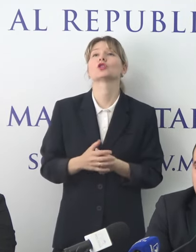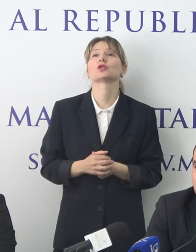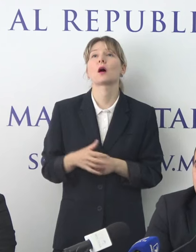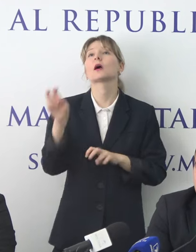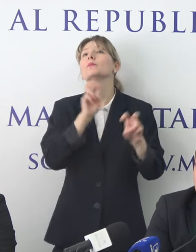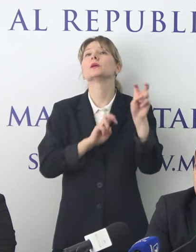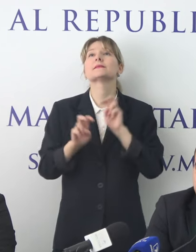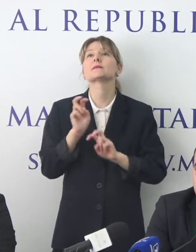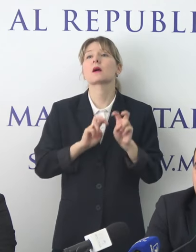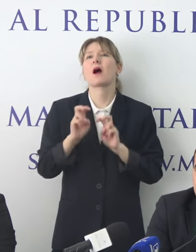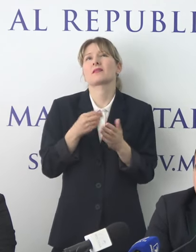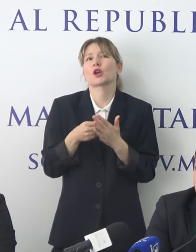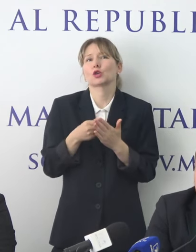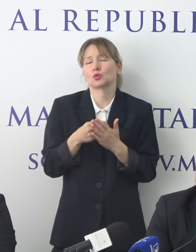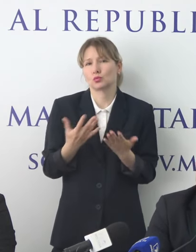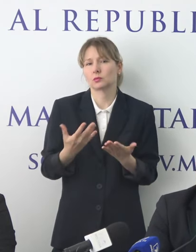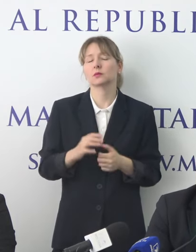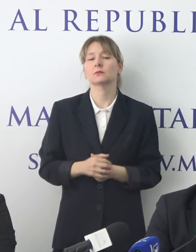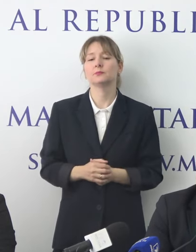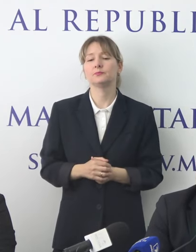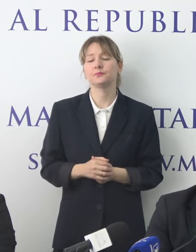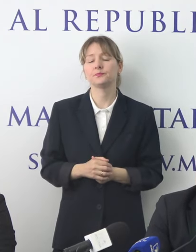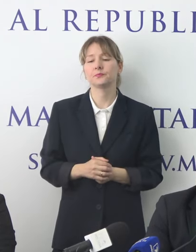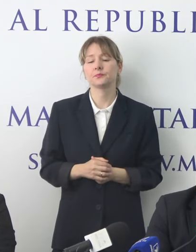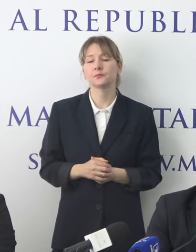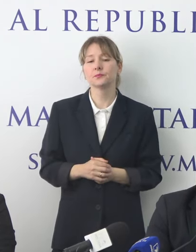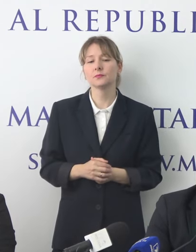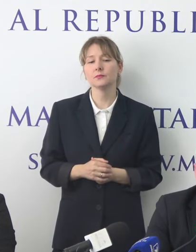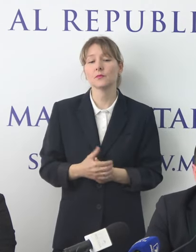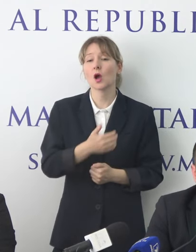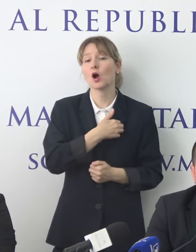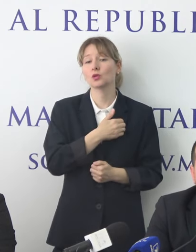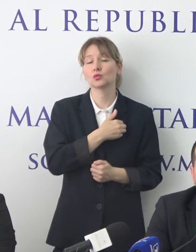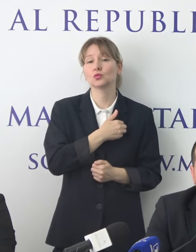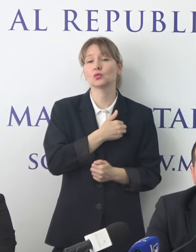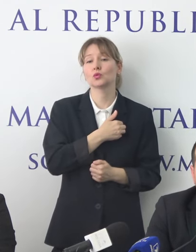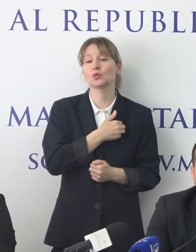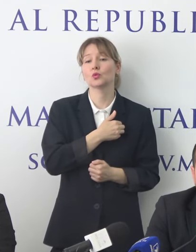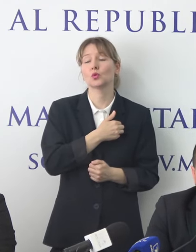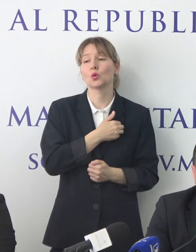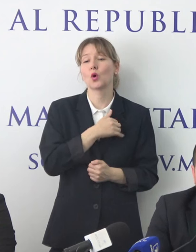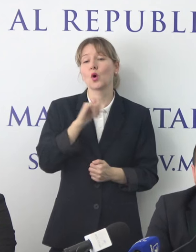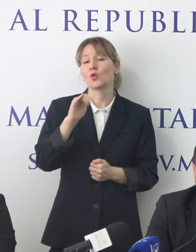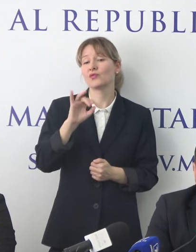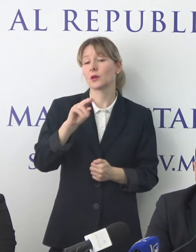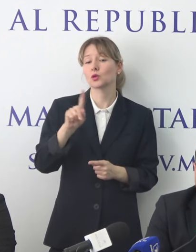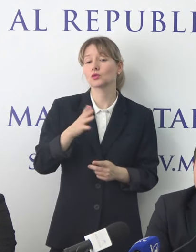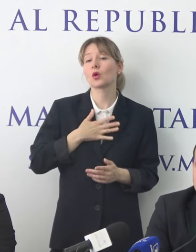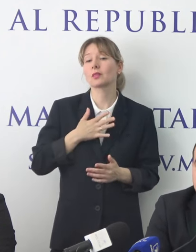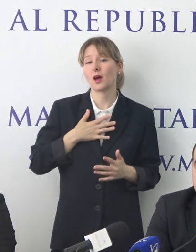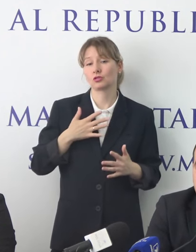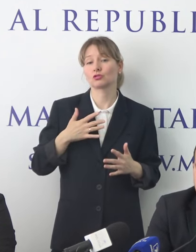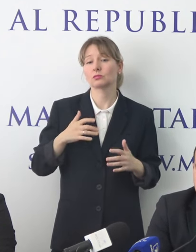în căutarea resurselor adiționale. Vreau să vă asigur că și efortul ăsta de a